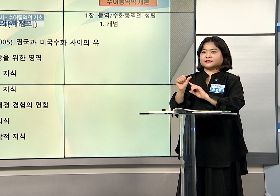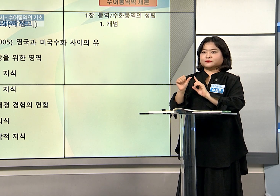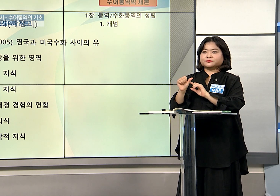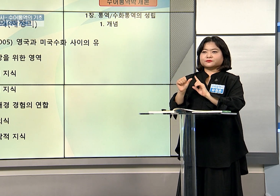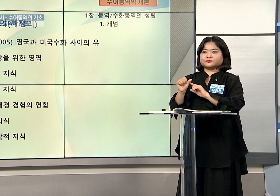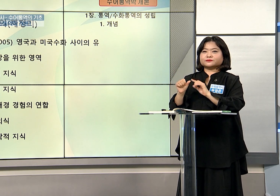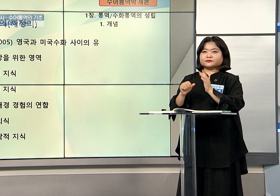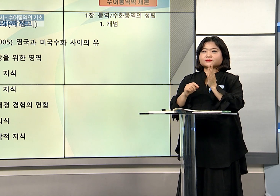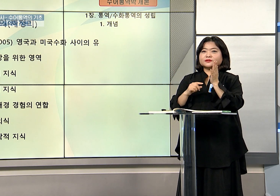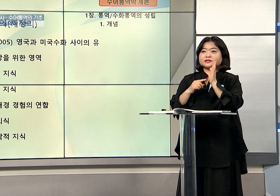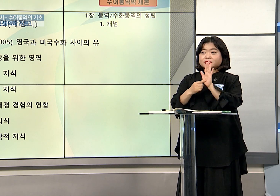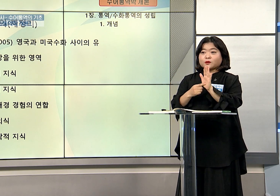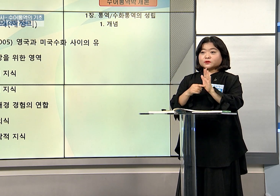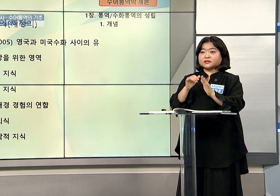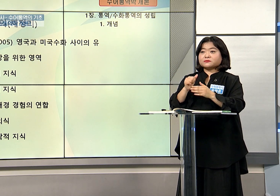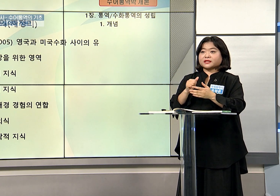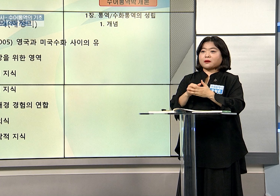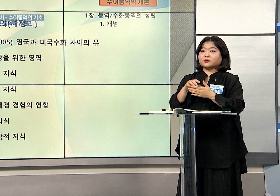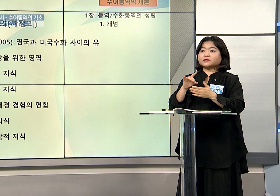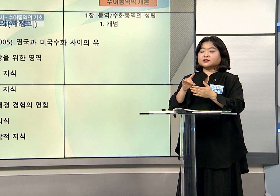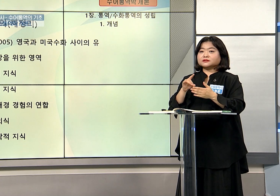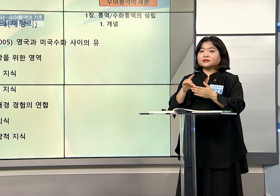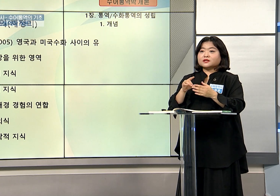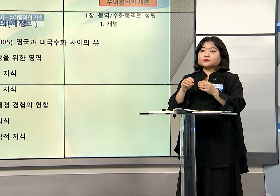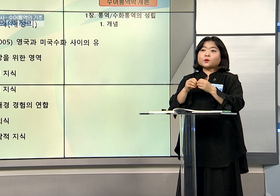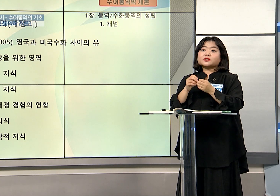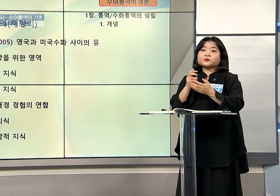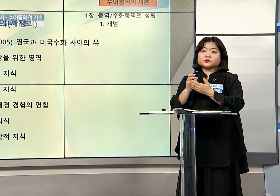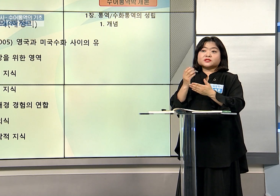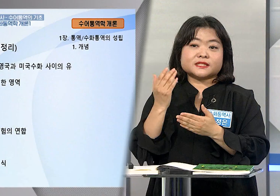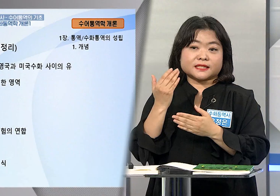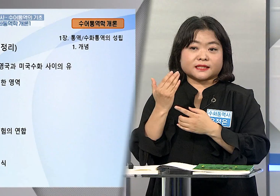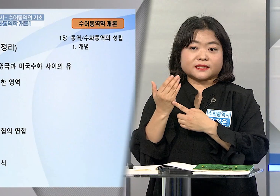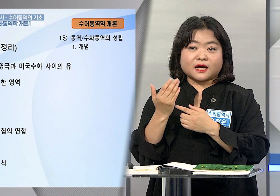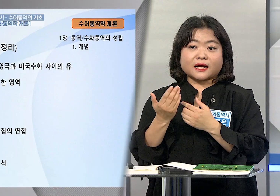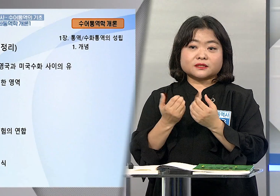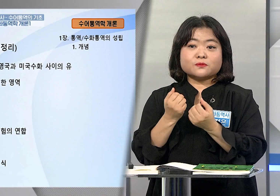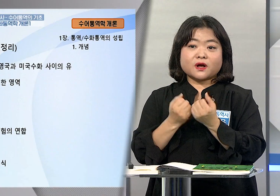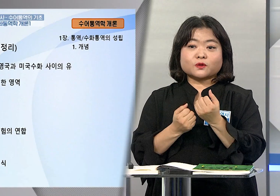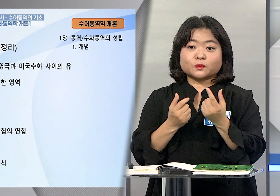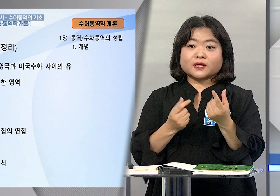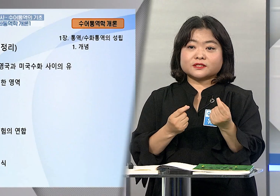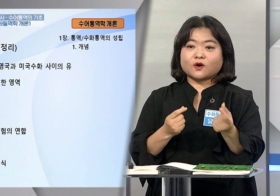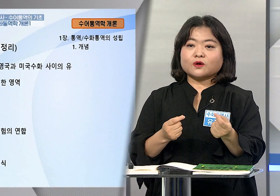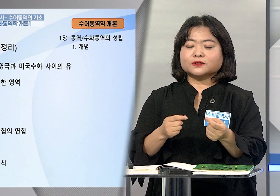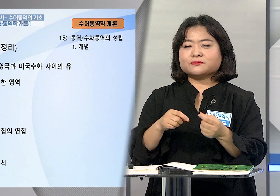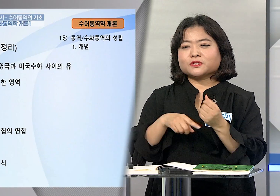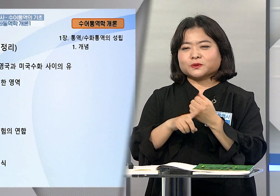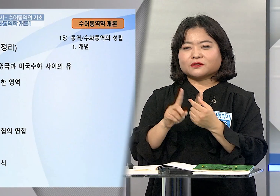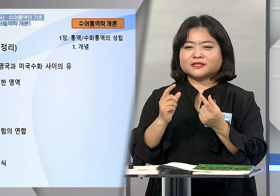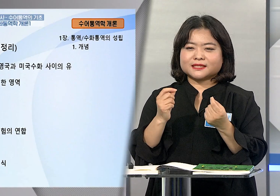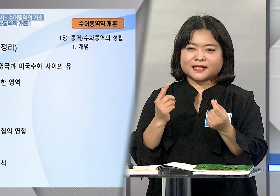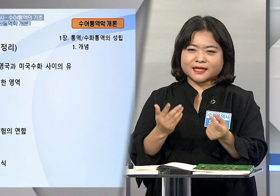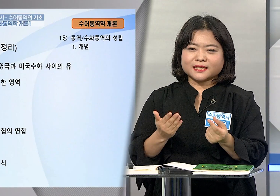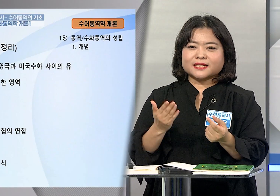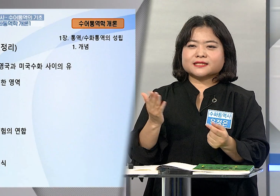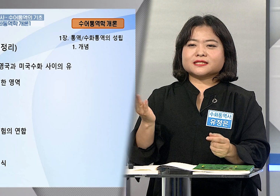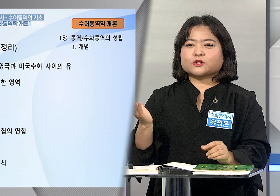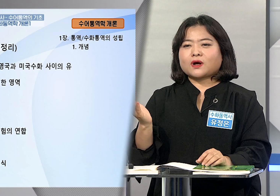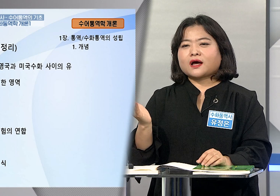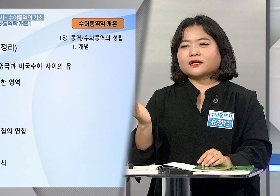5가지를 지금 제시하고 있습니다. 먼저는 통사론적 지식, 아까 설명한 거 똑같죠? 의미론적